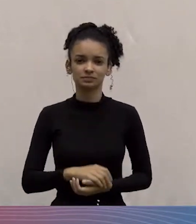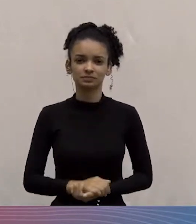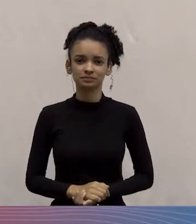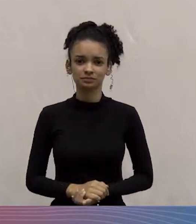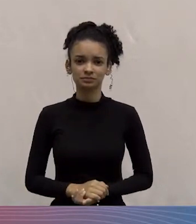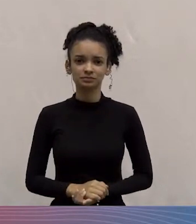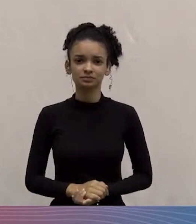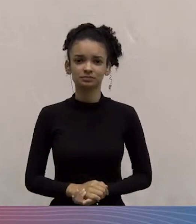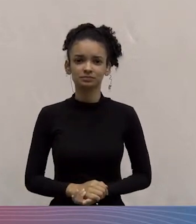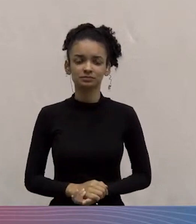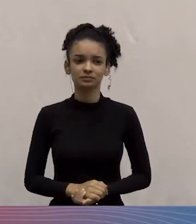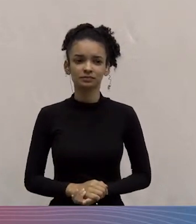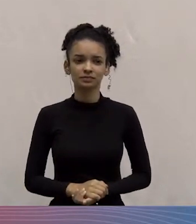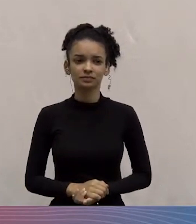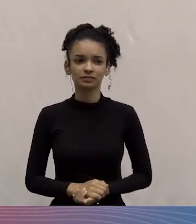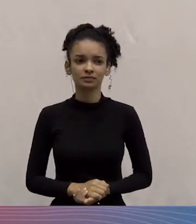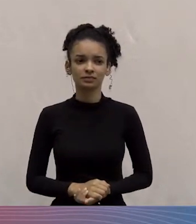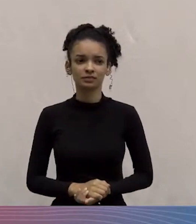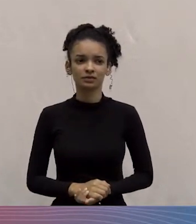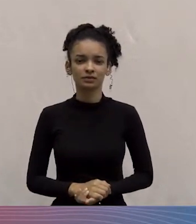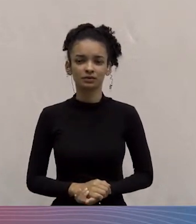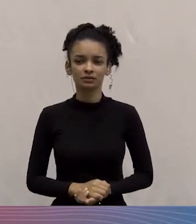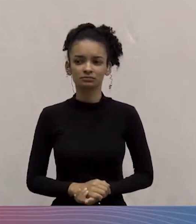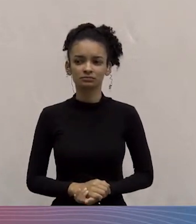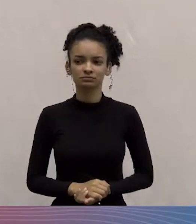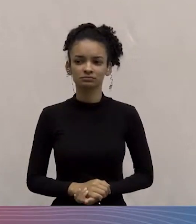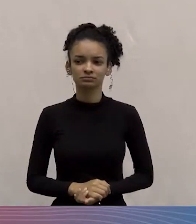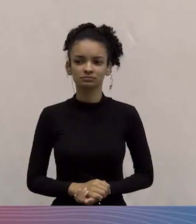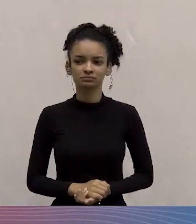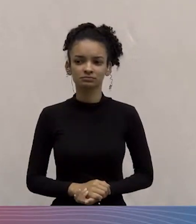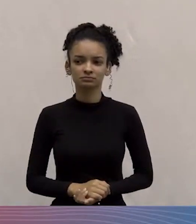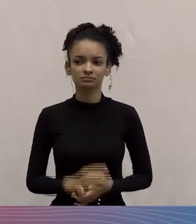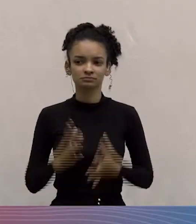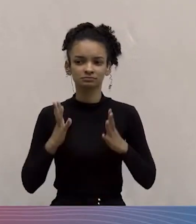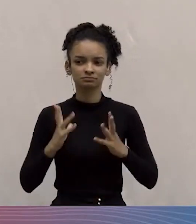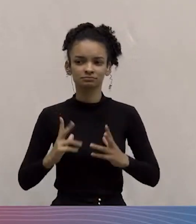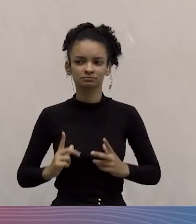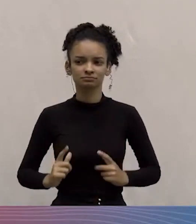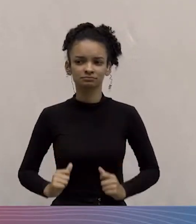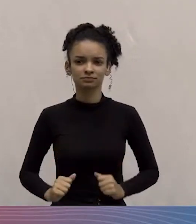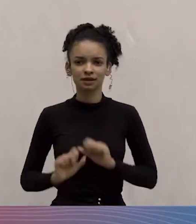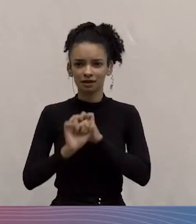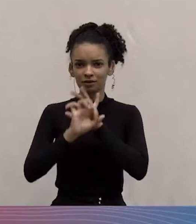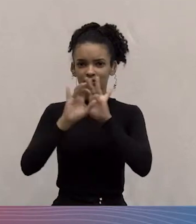E nos gloriamos em Cristo Jesus.